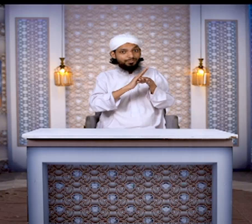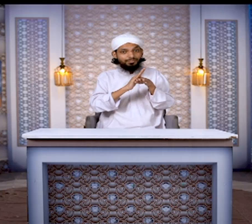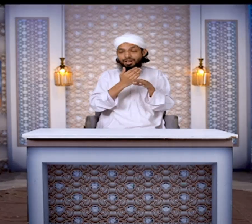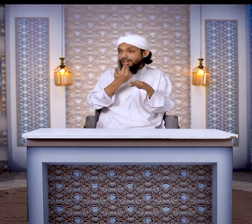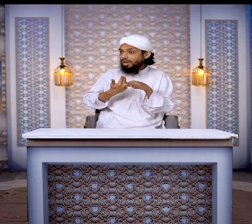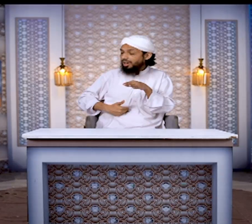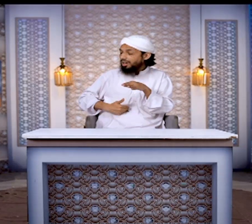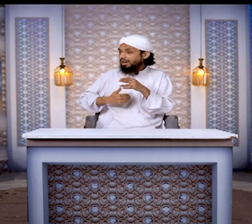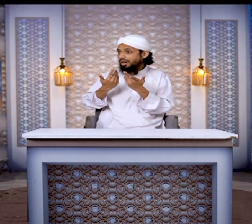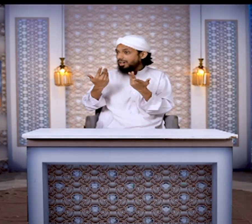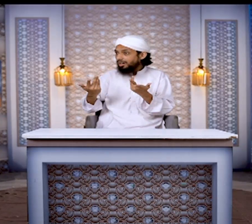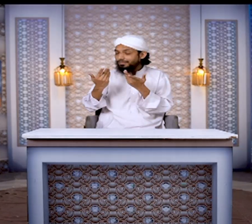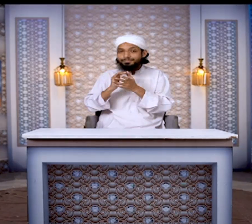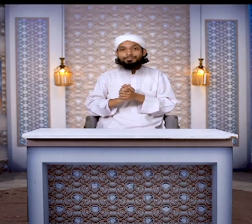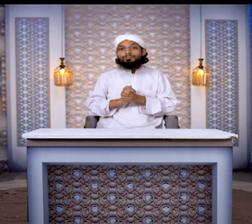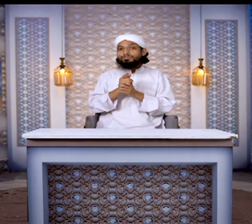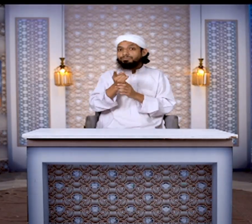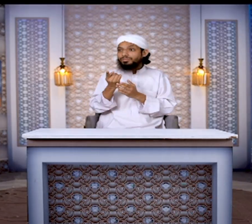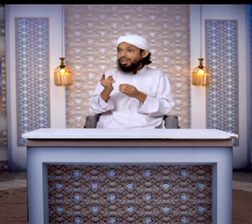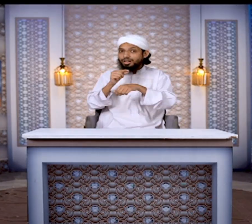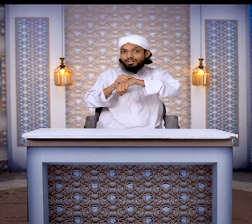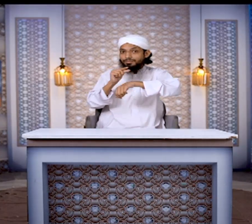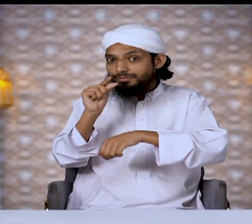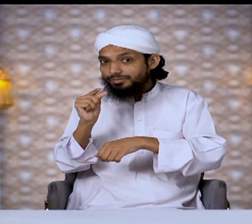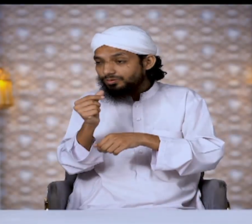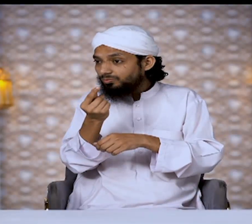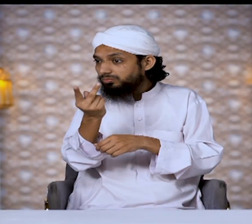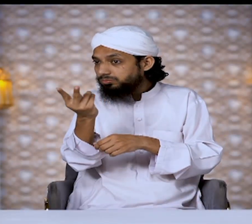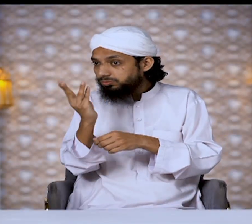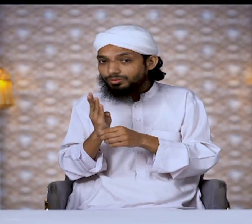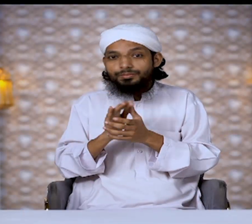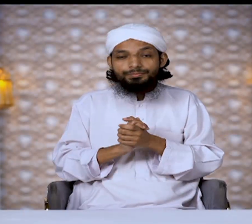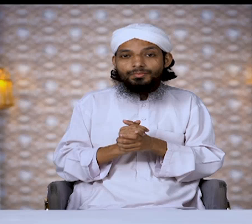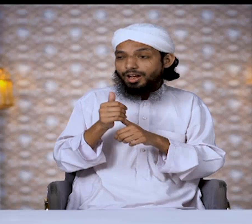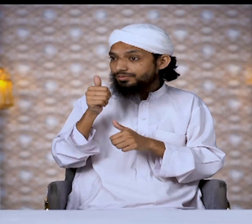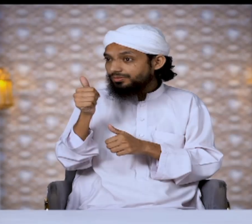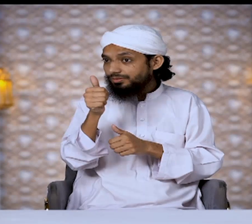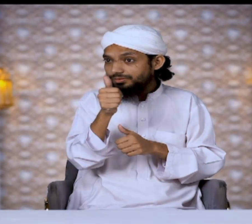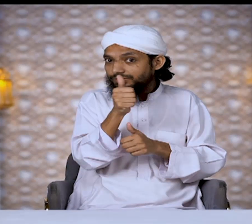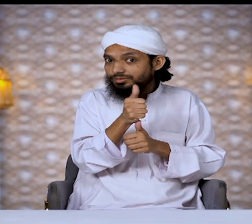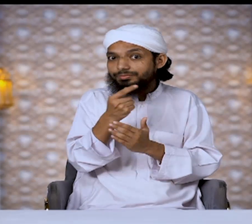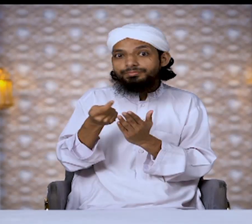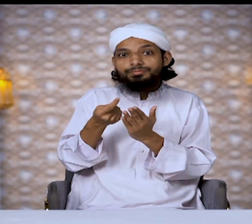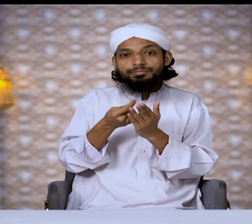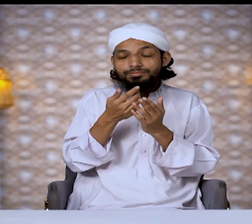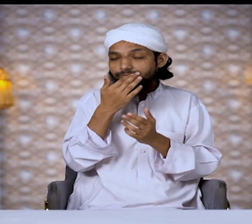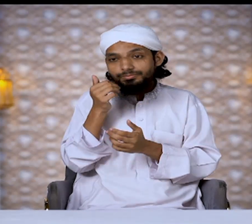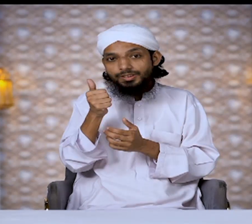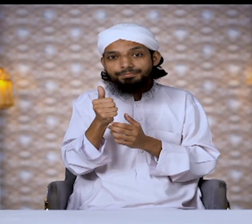تو عقلیں حیران رہ جاتی ہیں کہ آپ رحمۃ اللہ علیہ اتنے کم وقت میں اتنے سارے معاملات وہ بھی احسن انداز میں کس طرح نبھا لیا کرتے